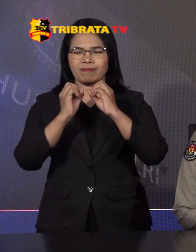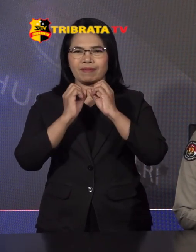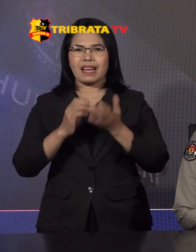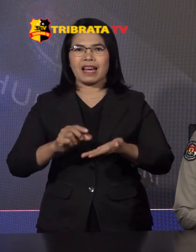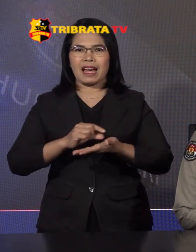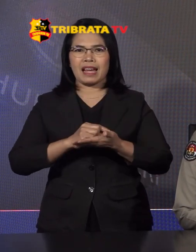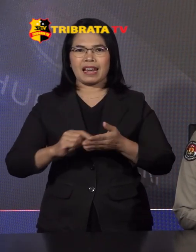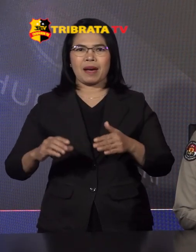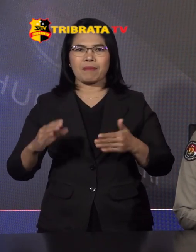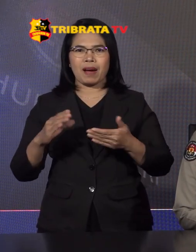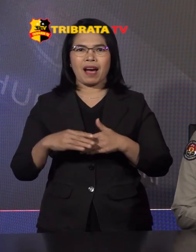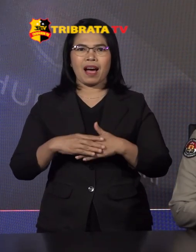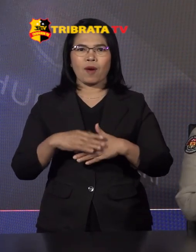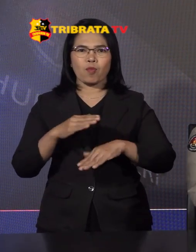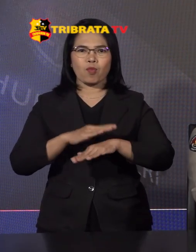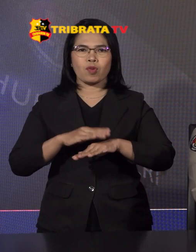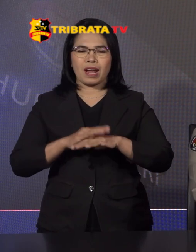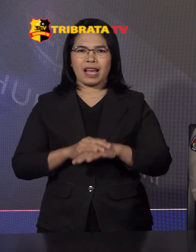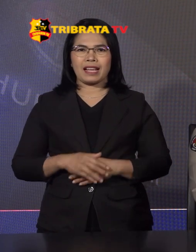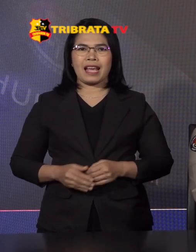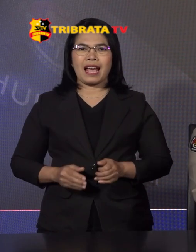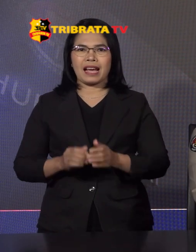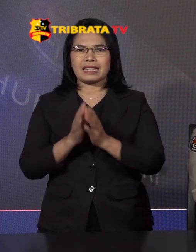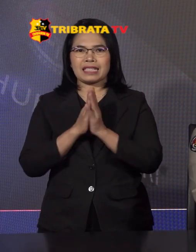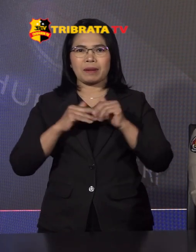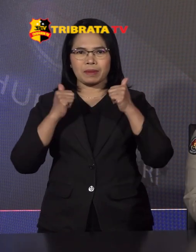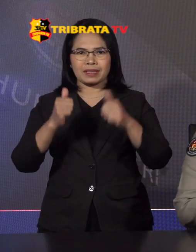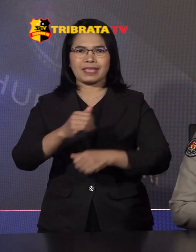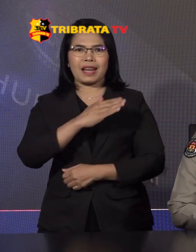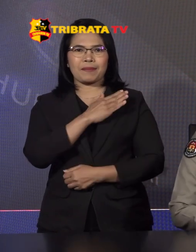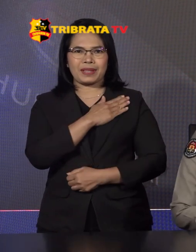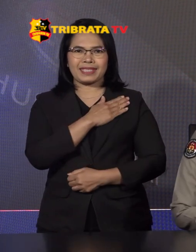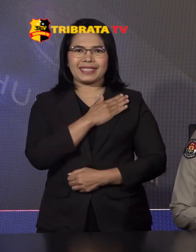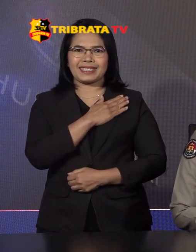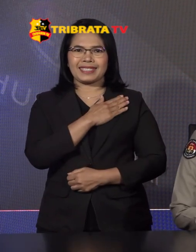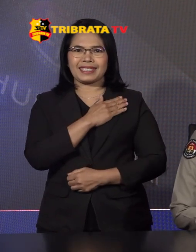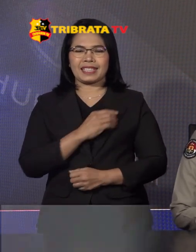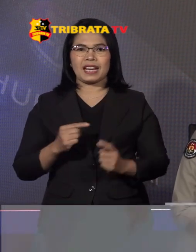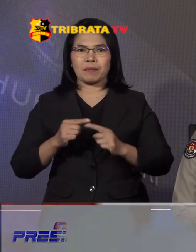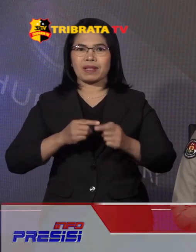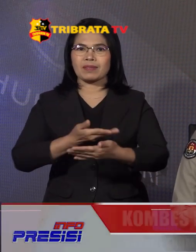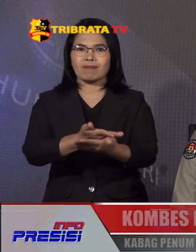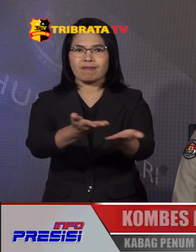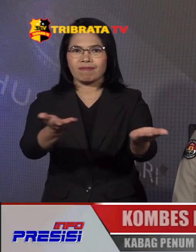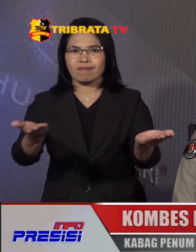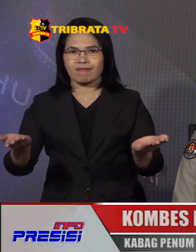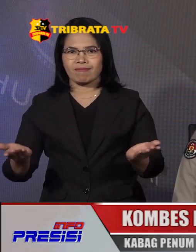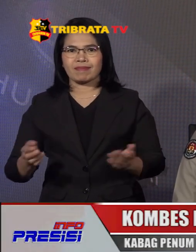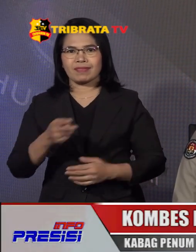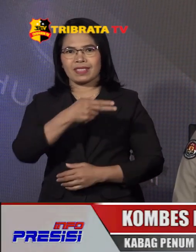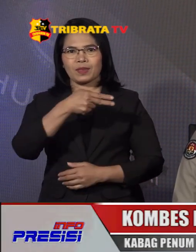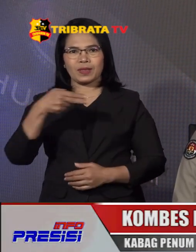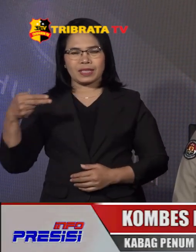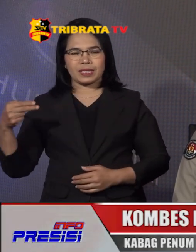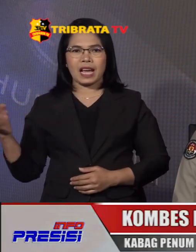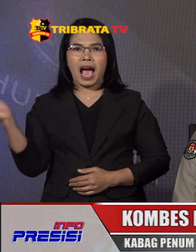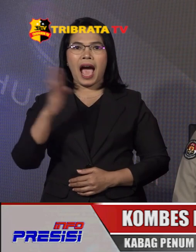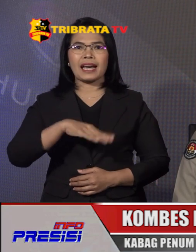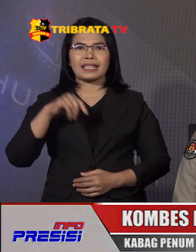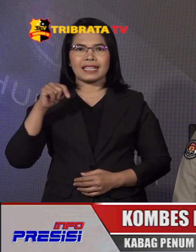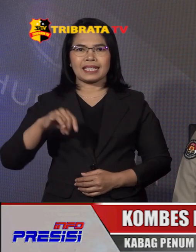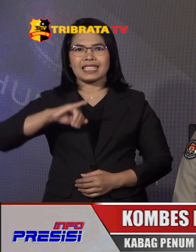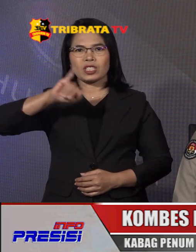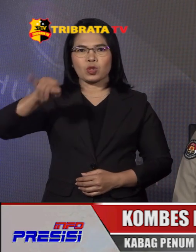namo buddhaya salam kebajikan salam presisi Kepada seluruh masyarakat Indonesia pada hari ini